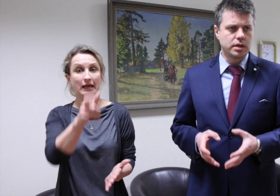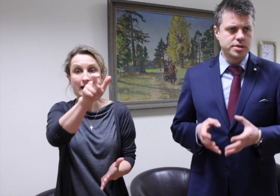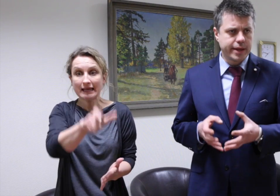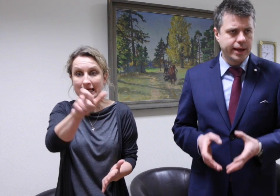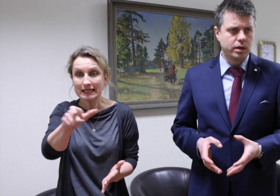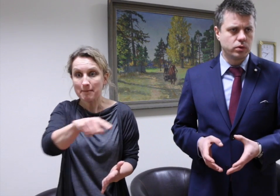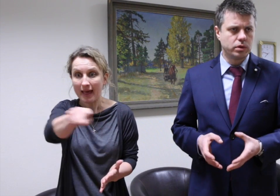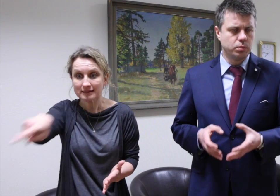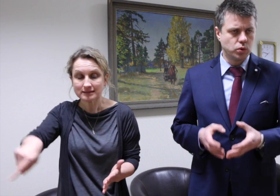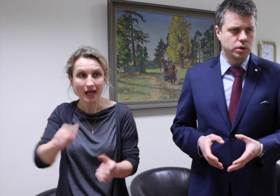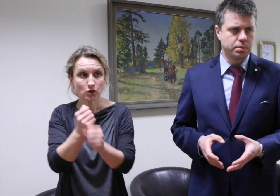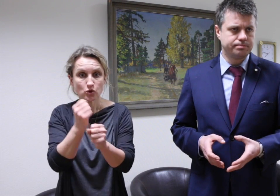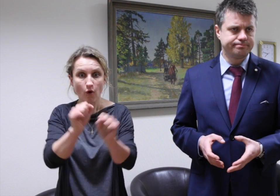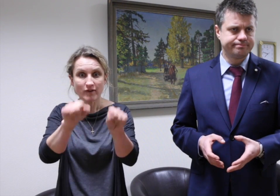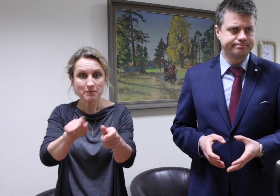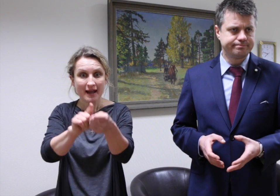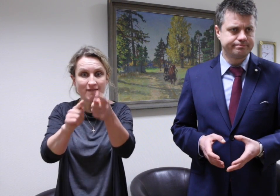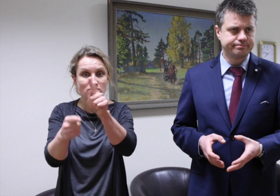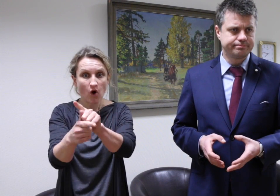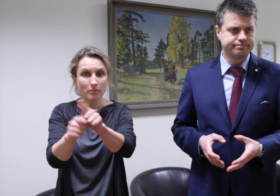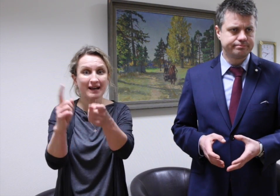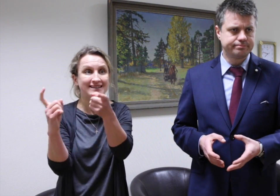inimesed, keda see tegelikult on puudutab.